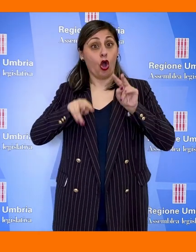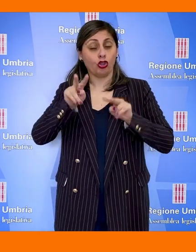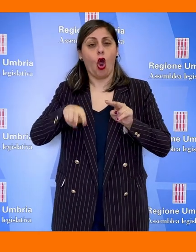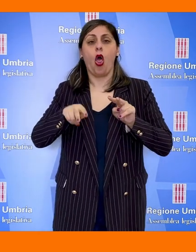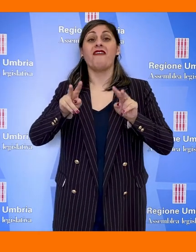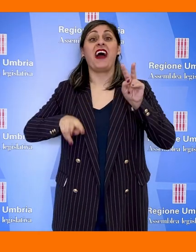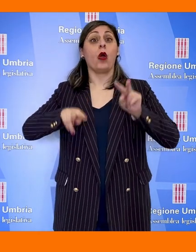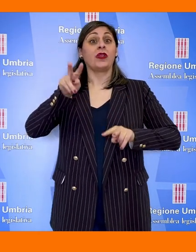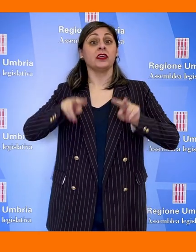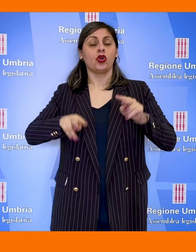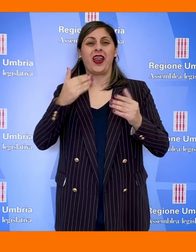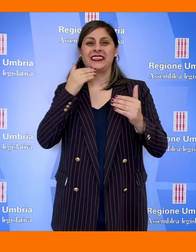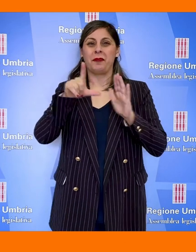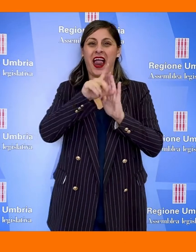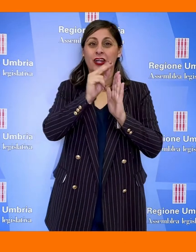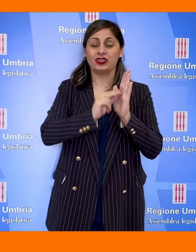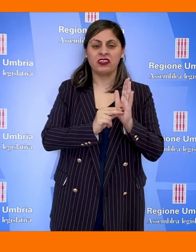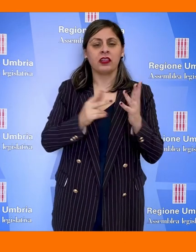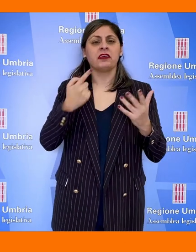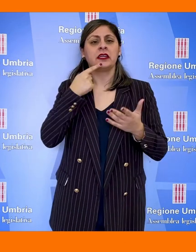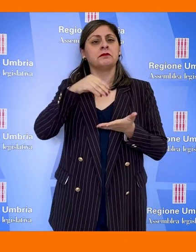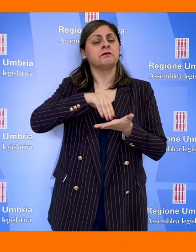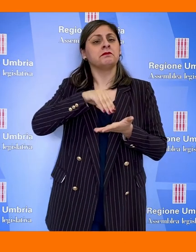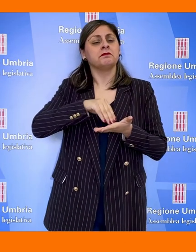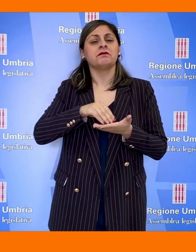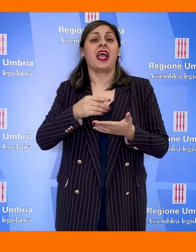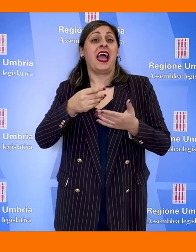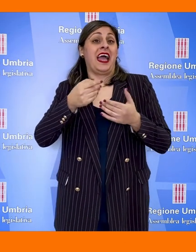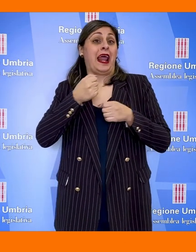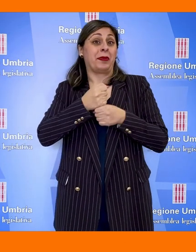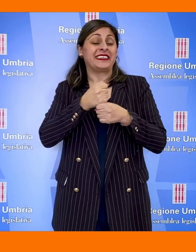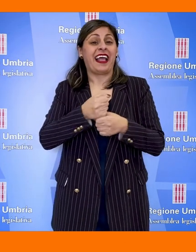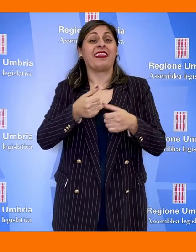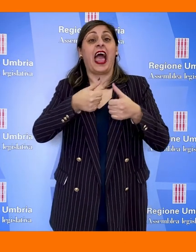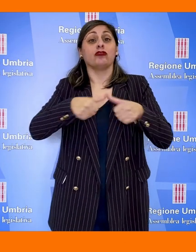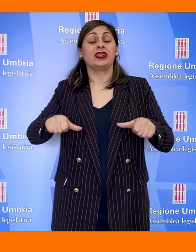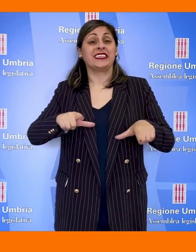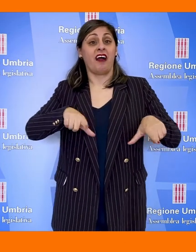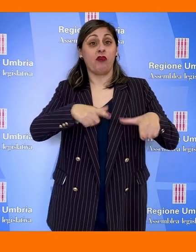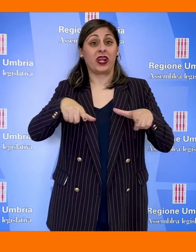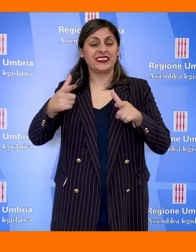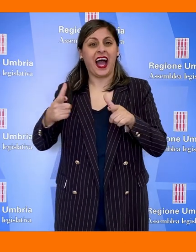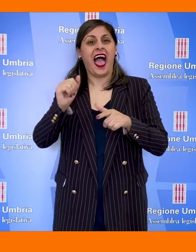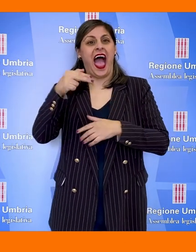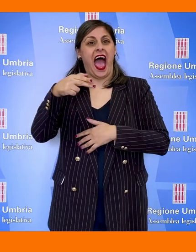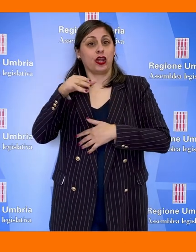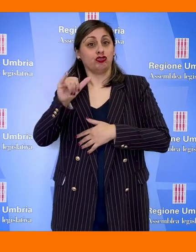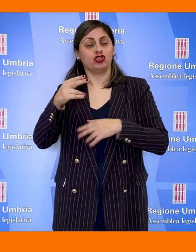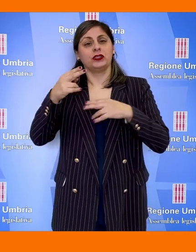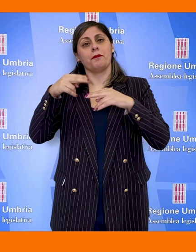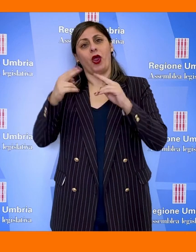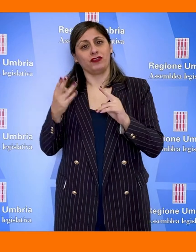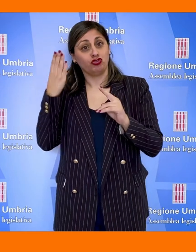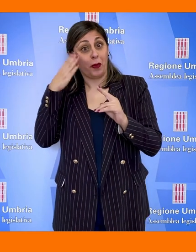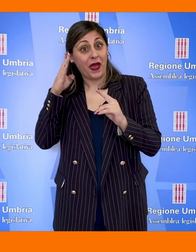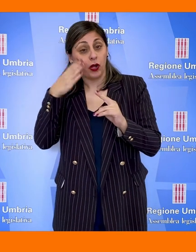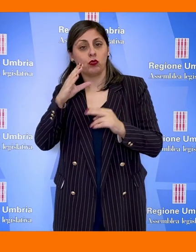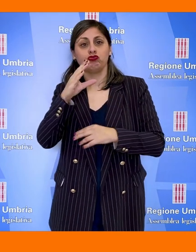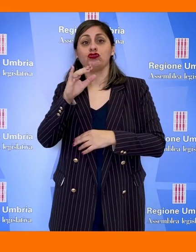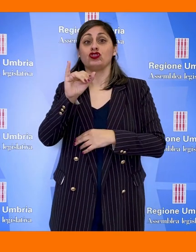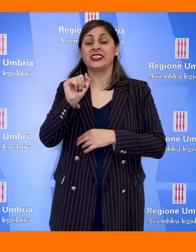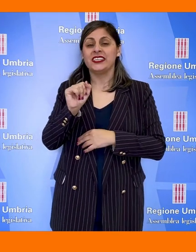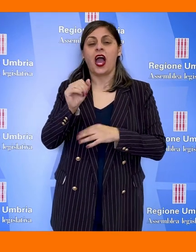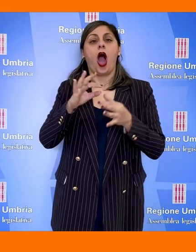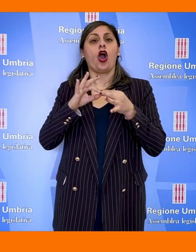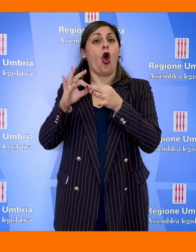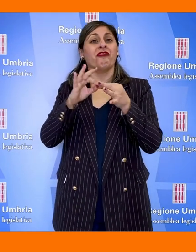Audizione del Comitato per il Controllo e la Valutazione dell'Assemblea Legislativa con i rappresentanti dell'Agenzia Forestale, dell'Associazione Nazionale dei